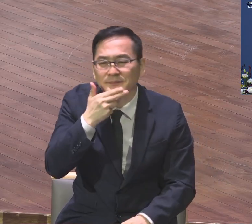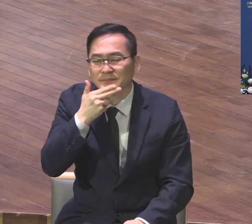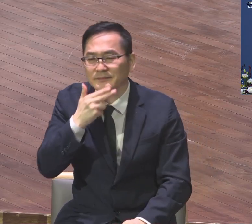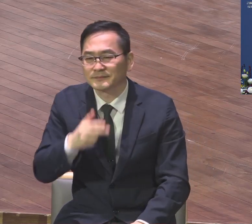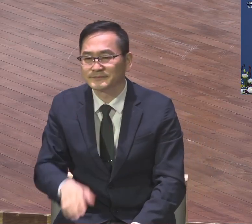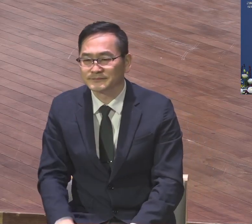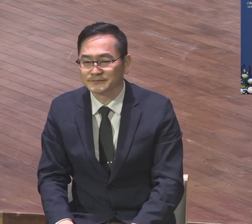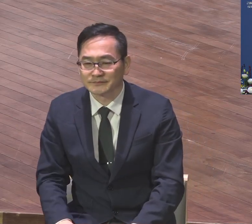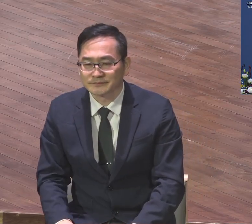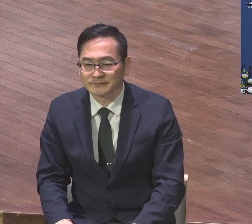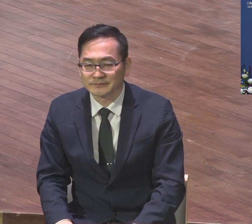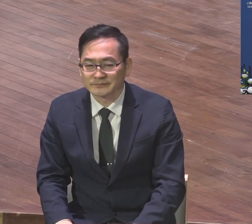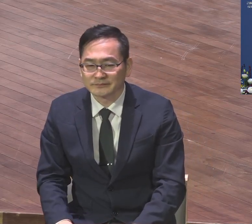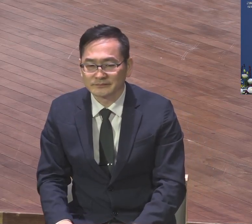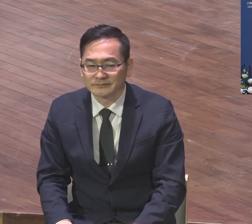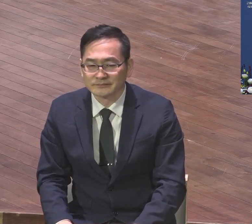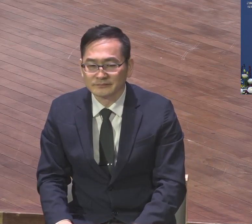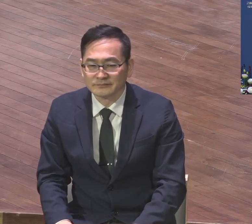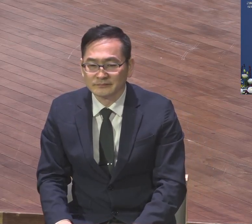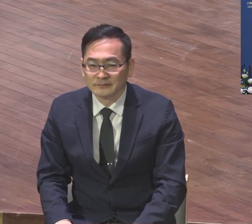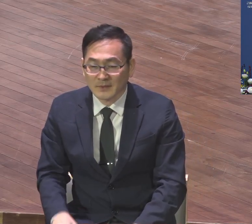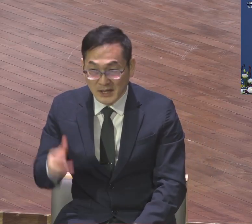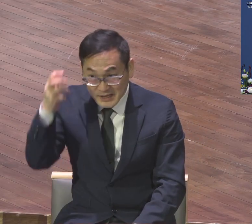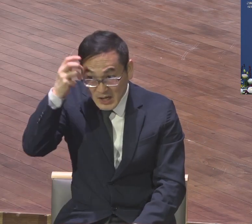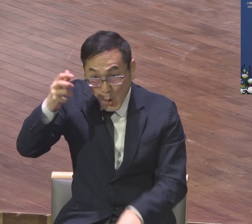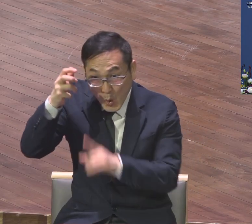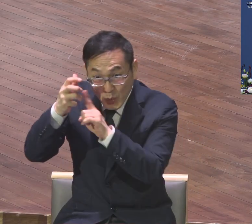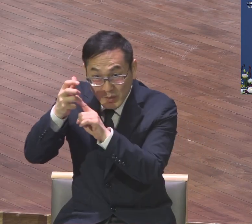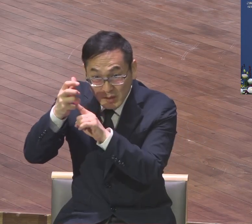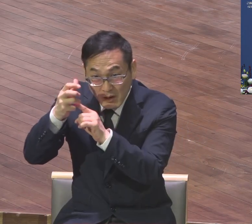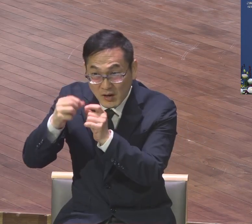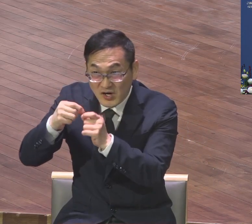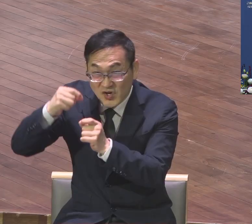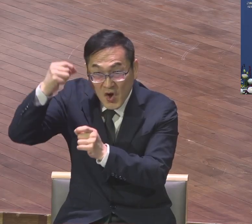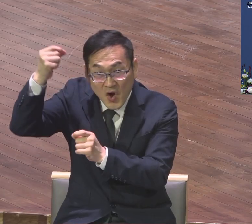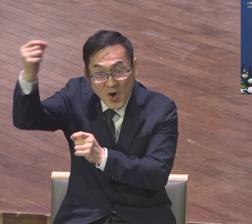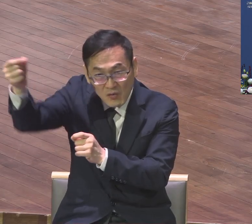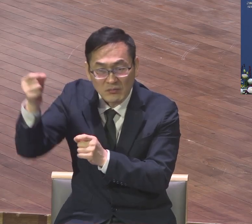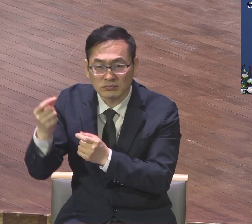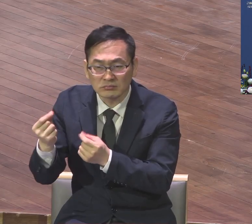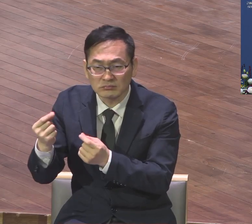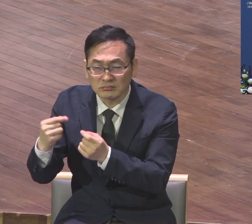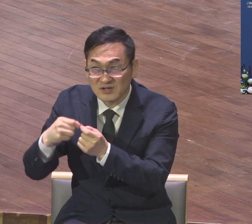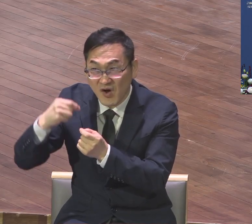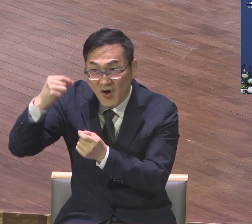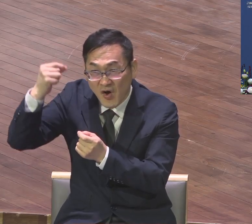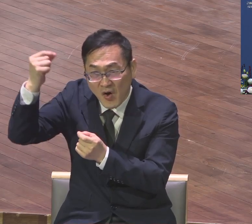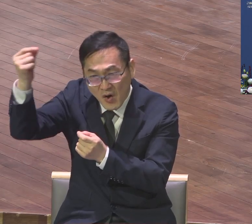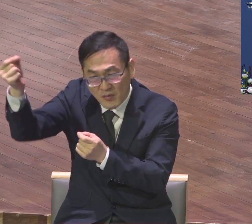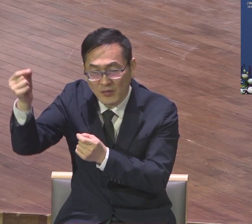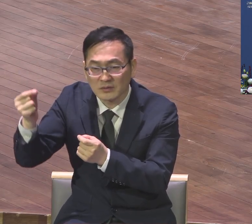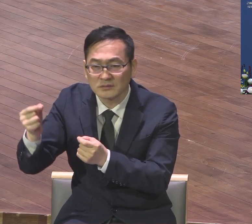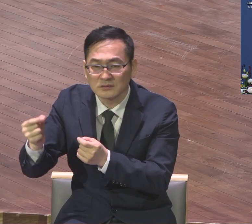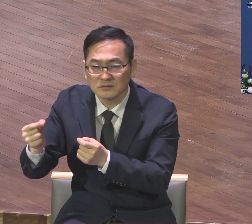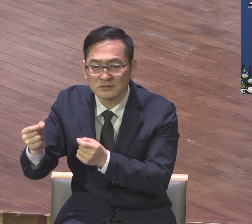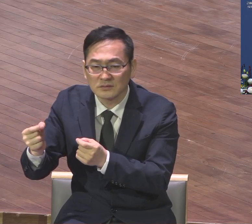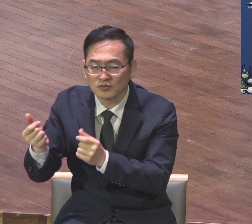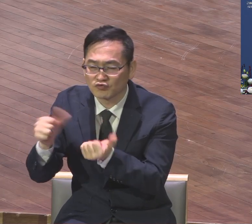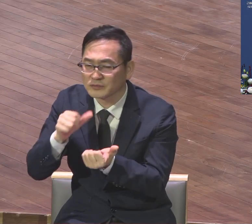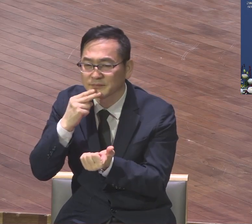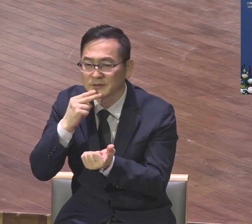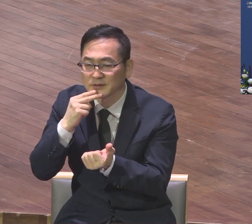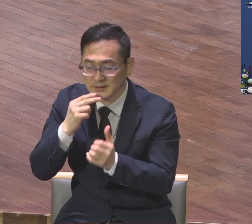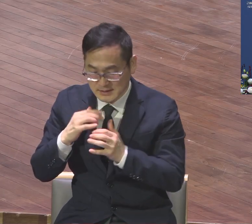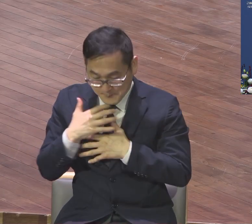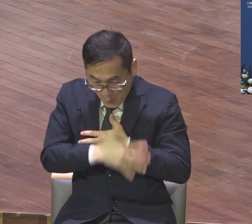영혼을 쉽게 말하면요, 영원한 거예요. 영원한 거. 그 인간이 죽는다고 해서, 육체가 죽는다고